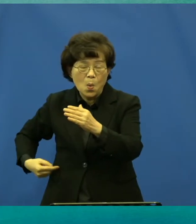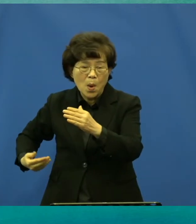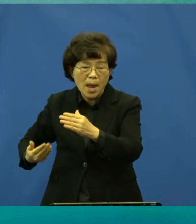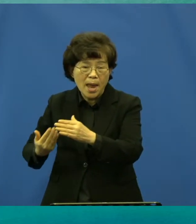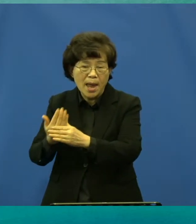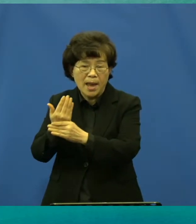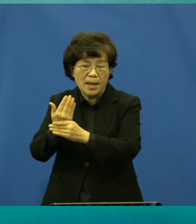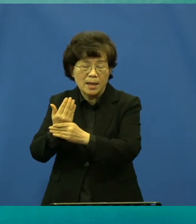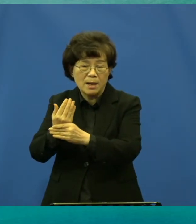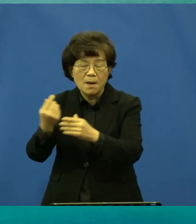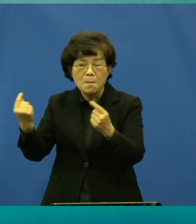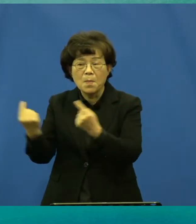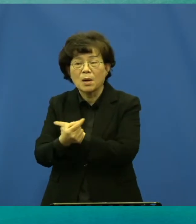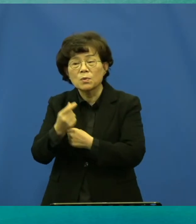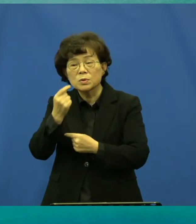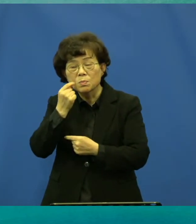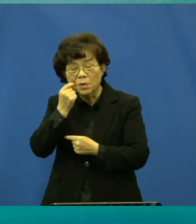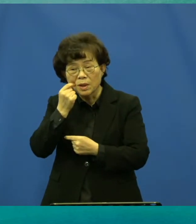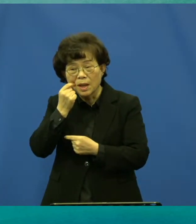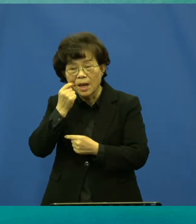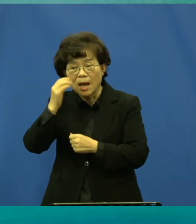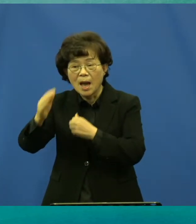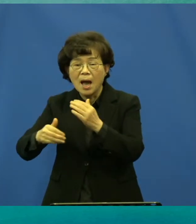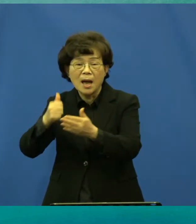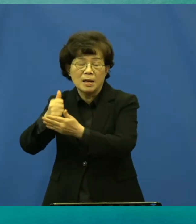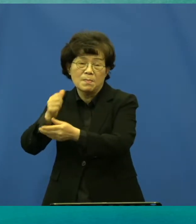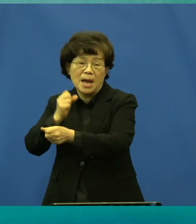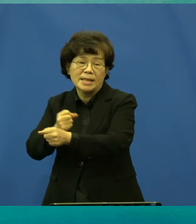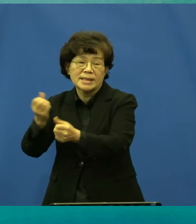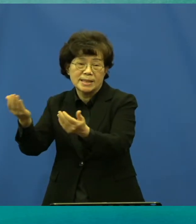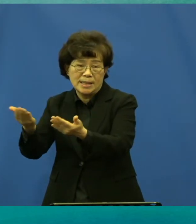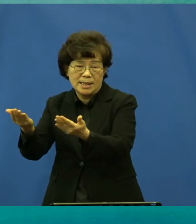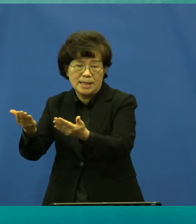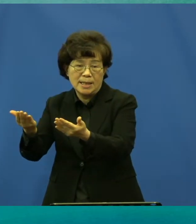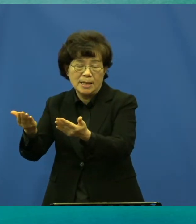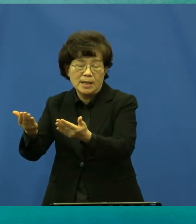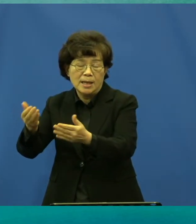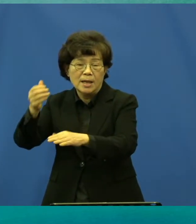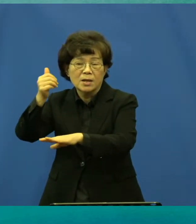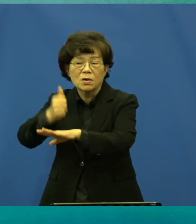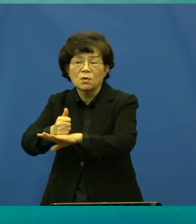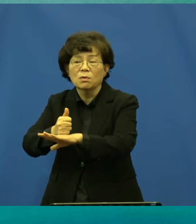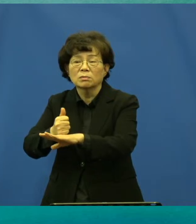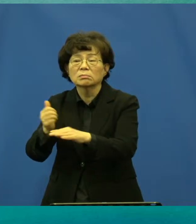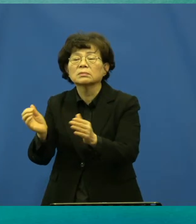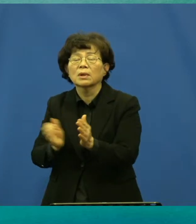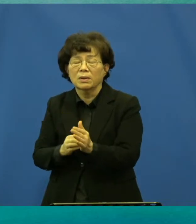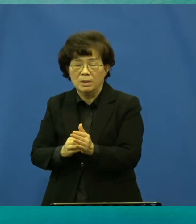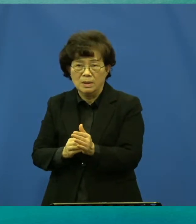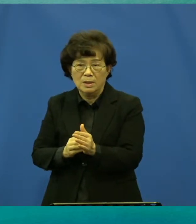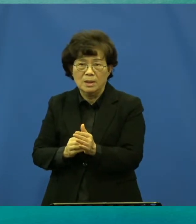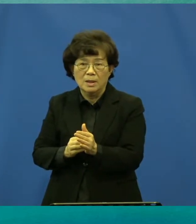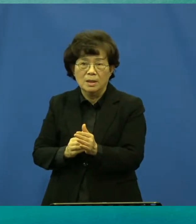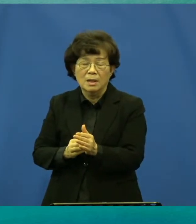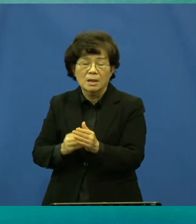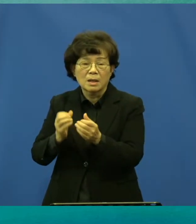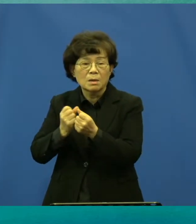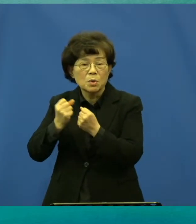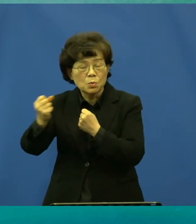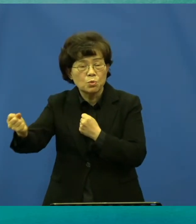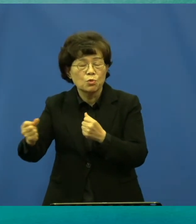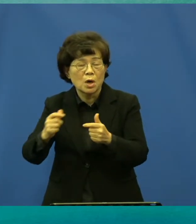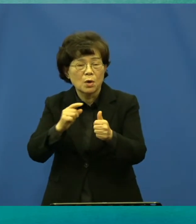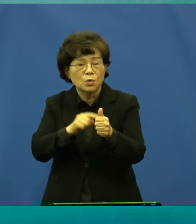운동은 돌이킬 수 없는 현실이고 하나님이 하신 일입니다. 결론이 나 있습니다. 그럼에도 요나는